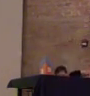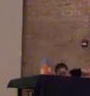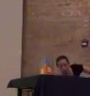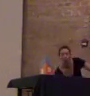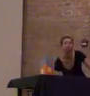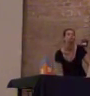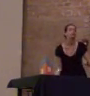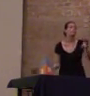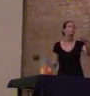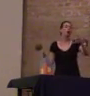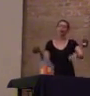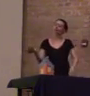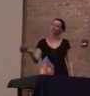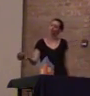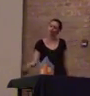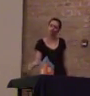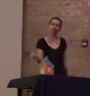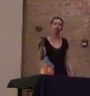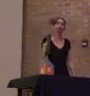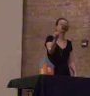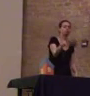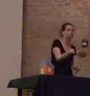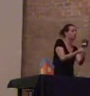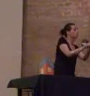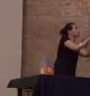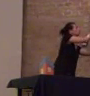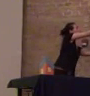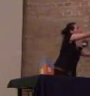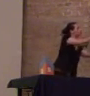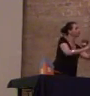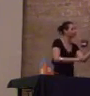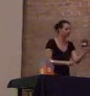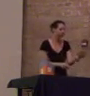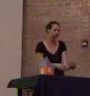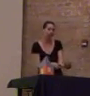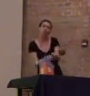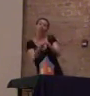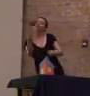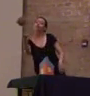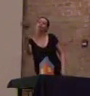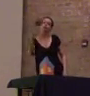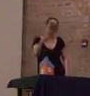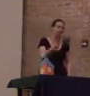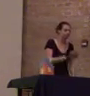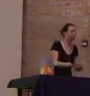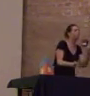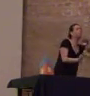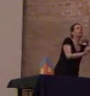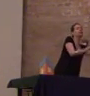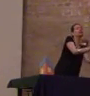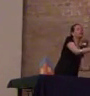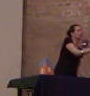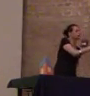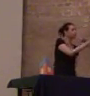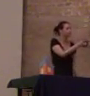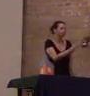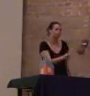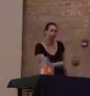montanha para poder brincar. E ficaram lá brincando com uma bola. Para lá e para cá. Para lá e para